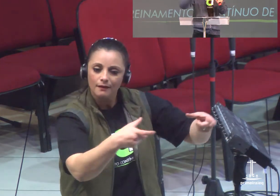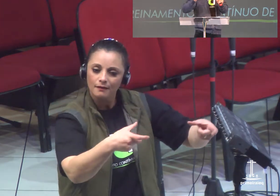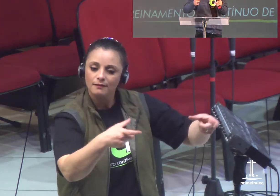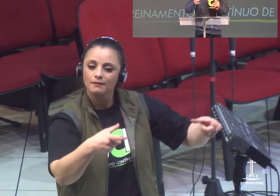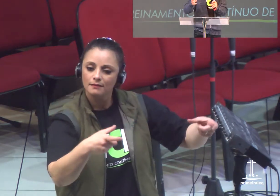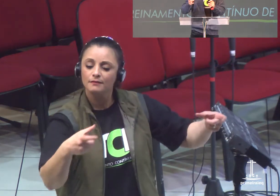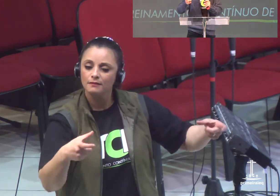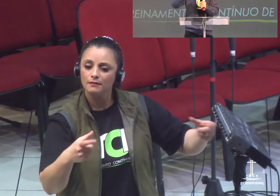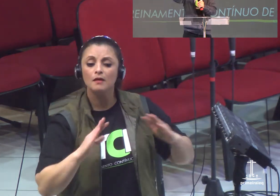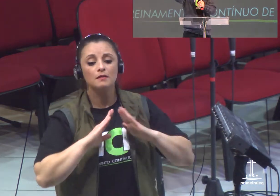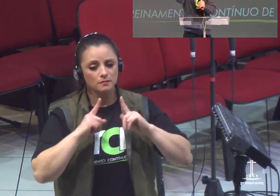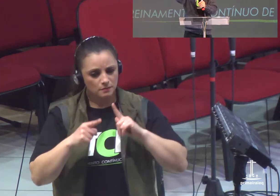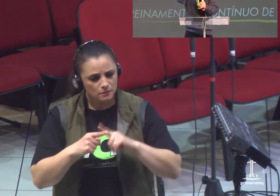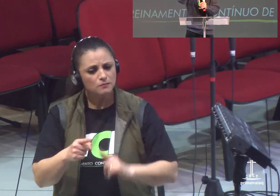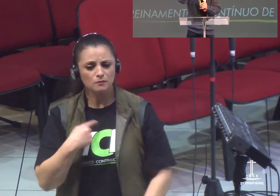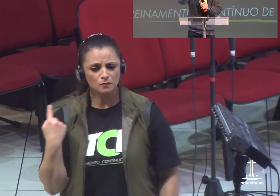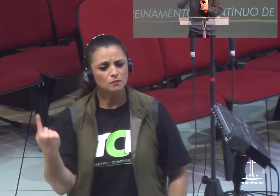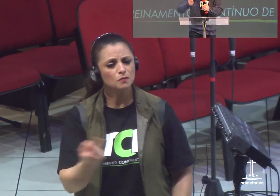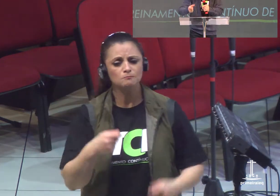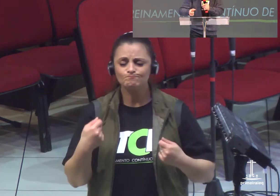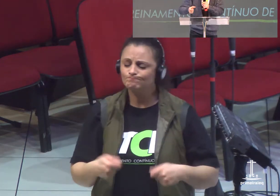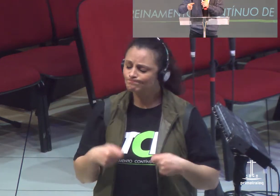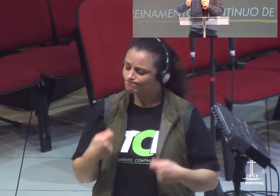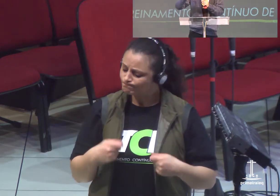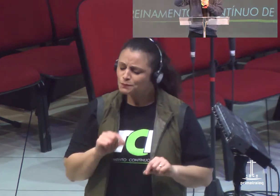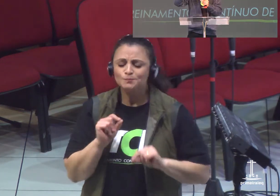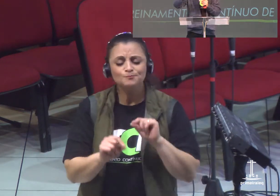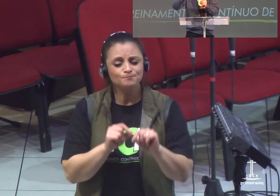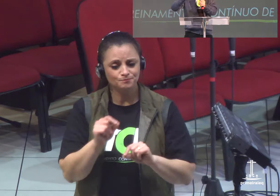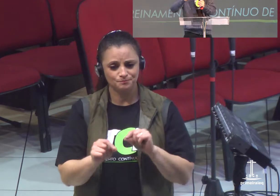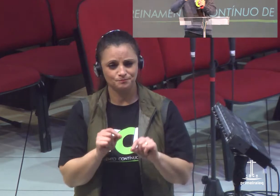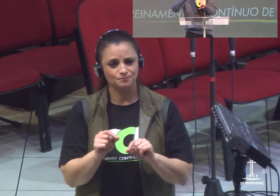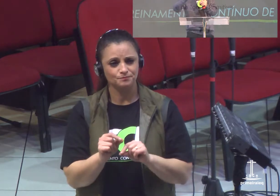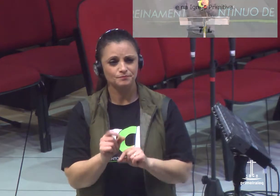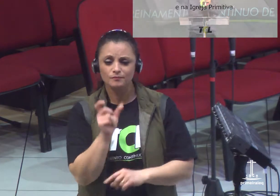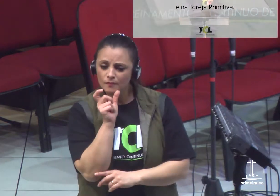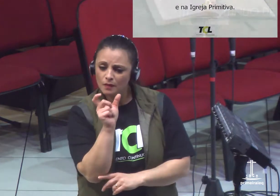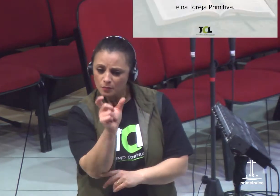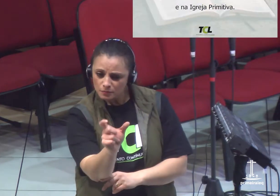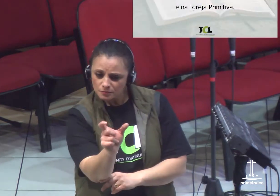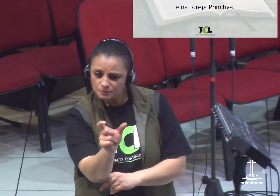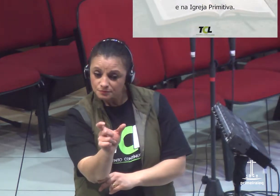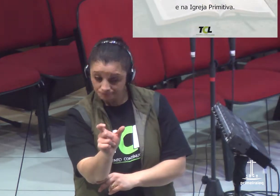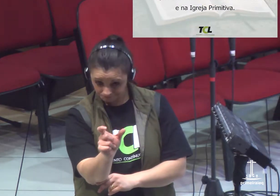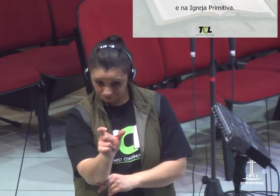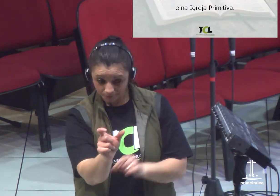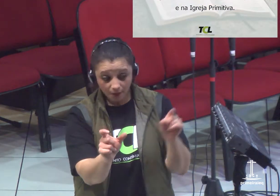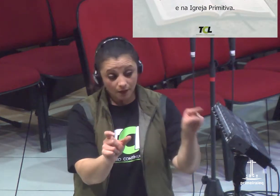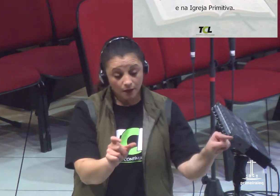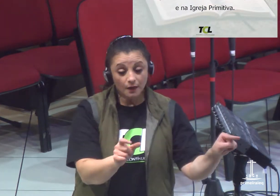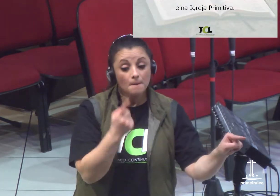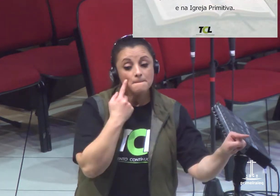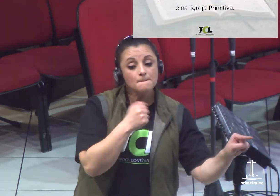Então, o que a igreja precisa? Diante disso, são necessários os pais